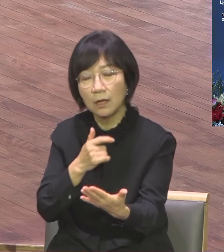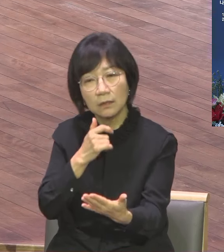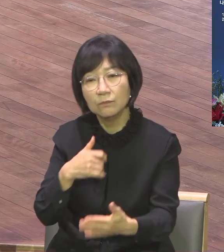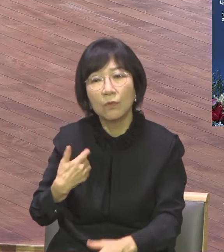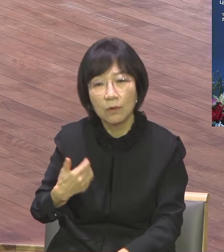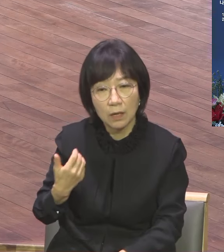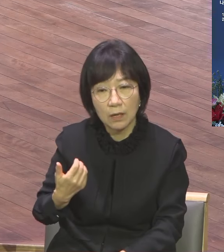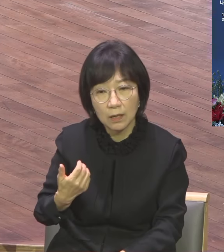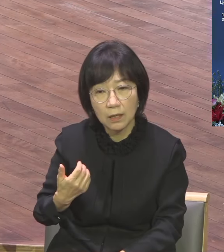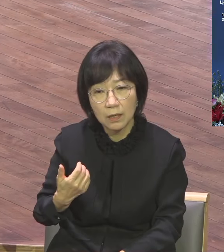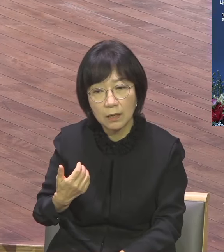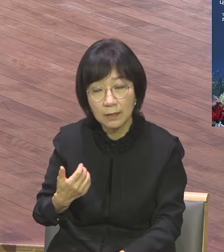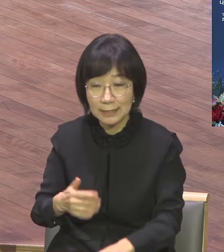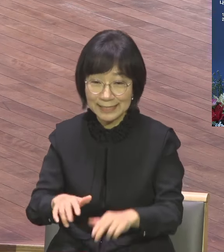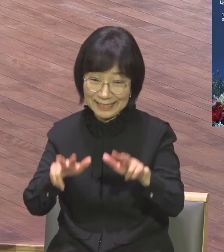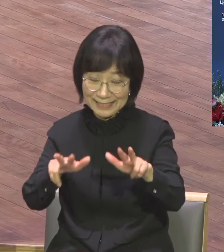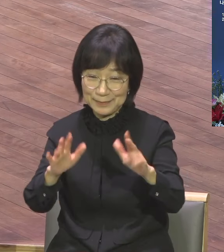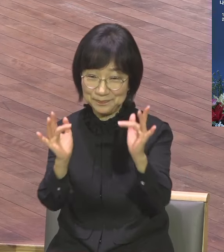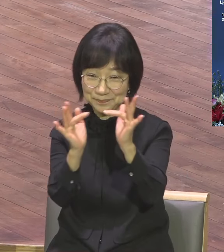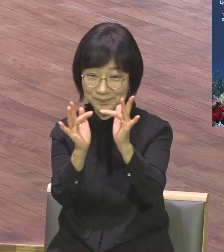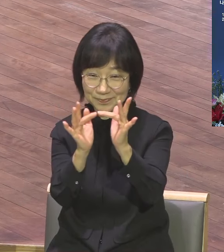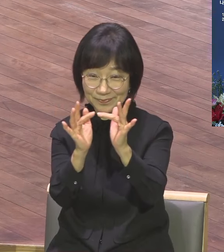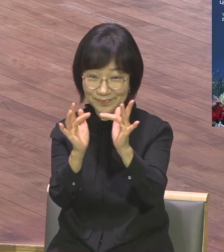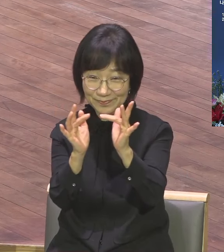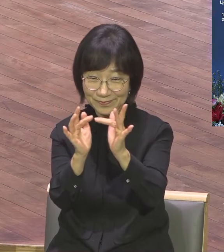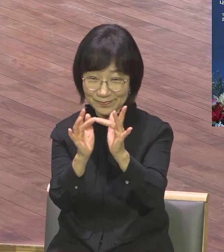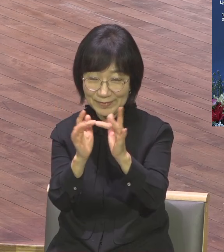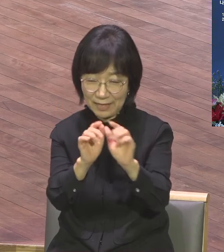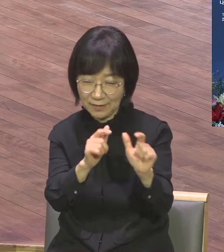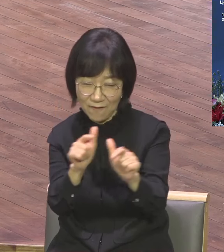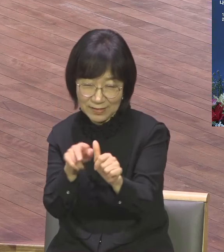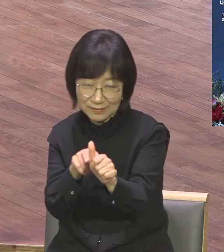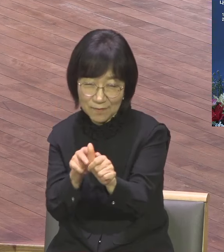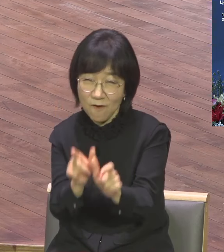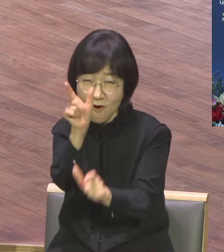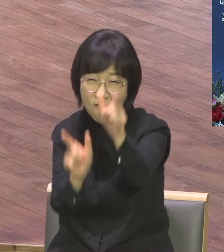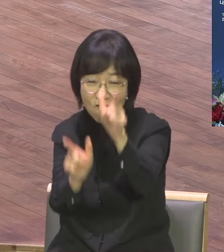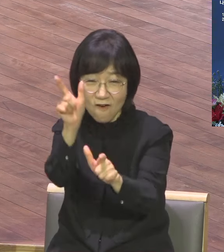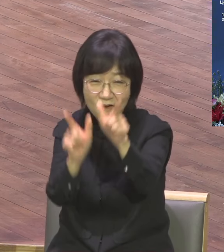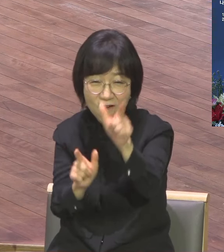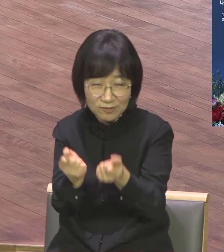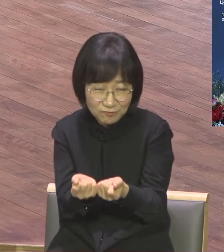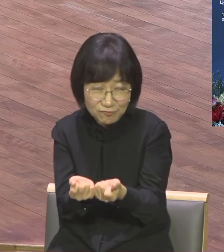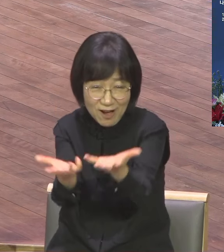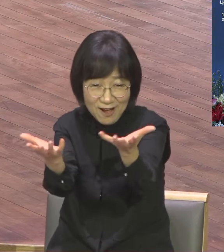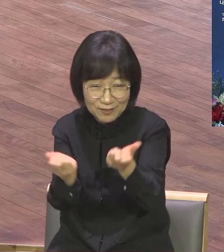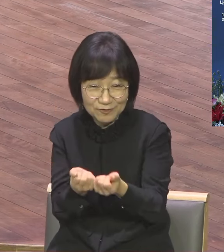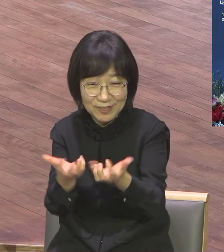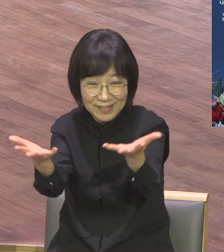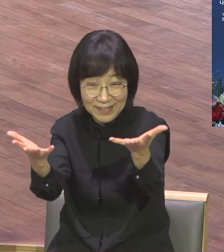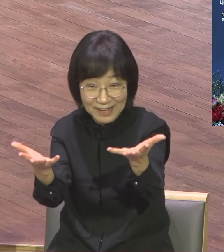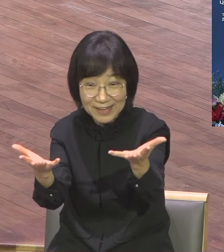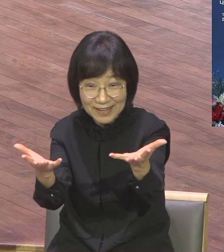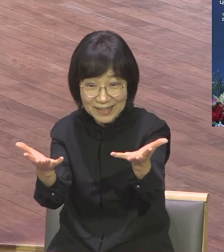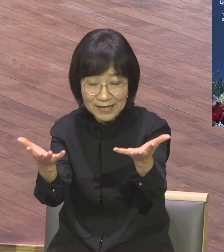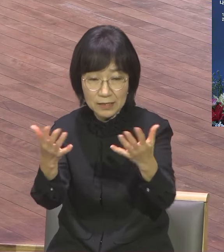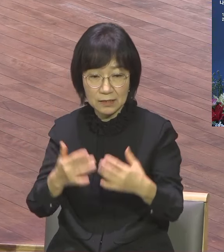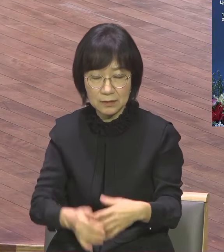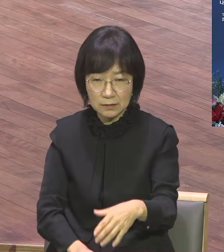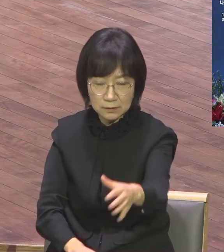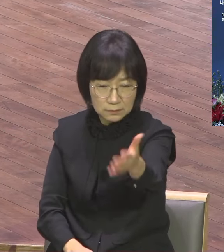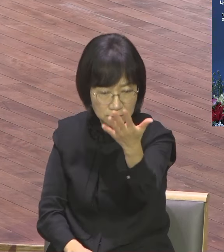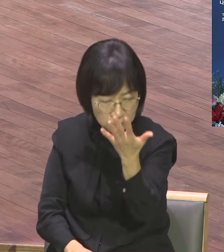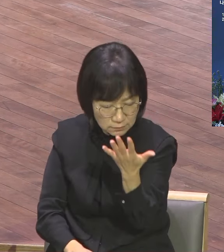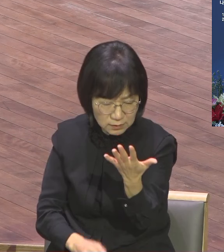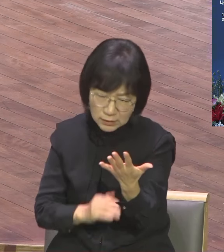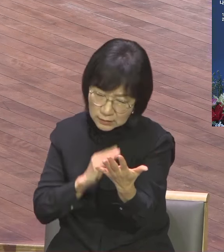올린 것이 아니에요. 지금 온라인상에 유포되고 있는 다양한 내용들을 그야말로 취해가지고 정리한 수준이기